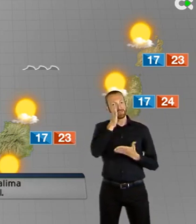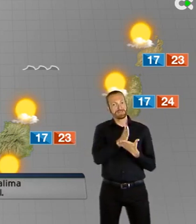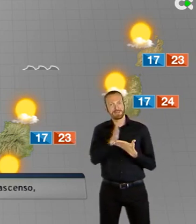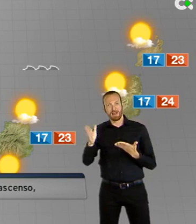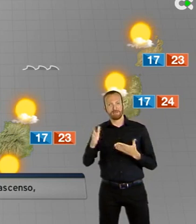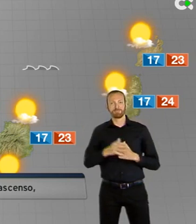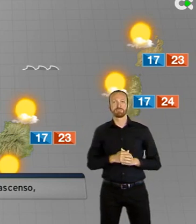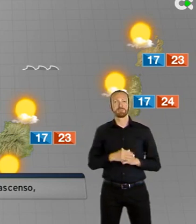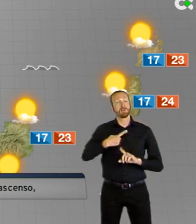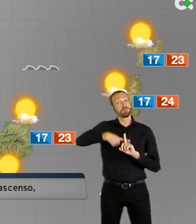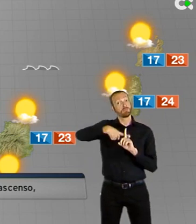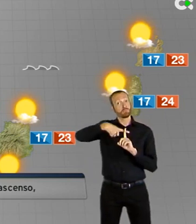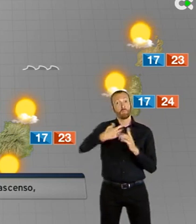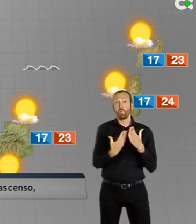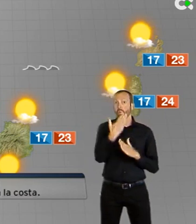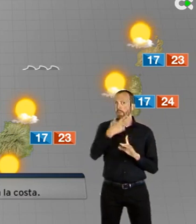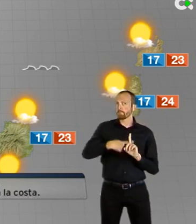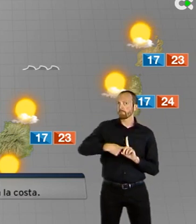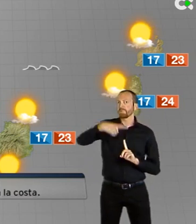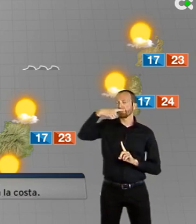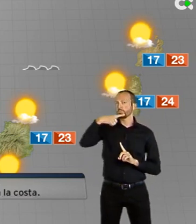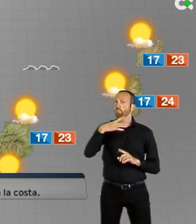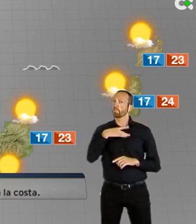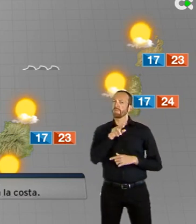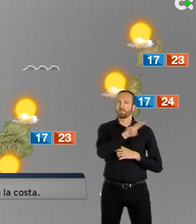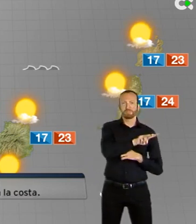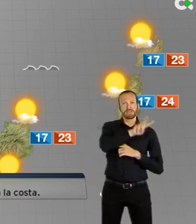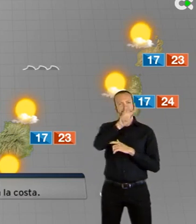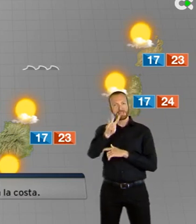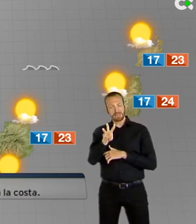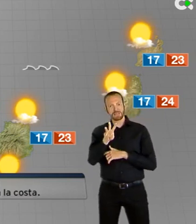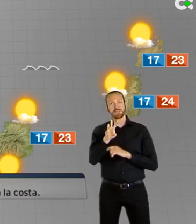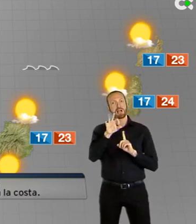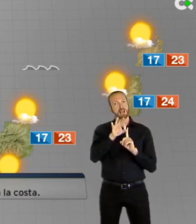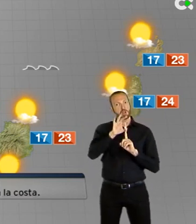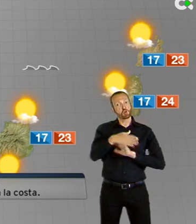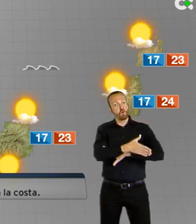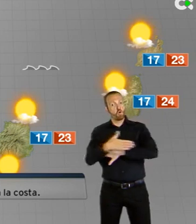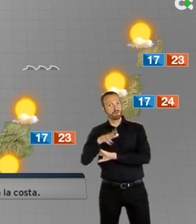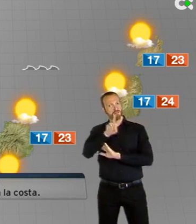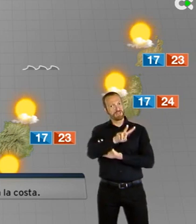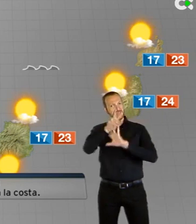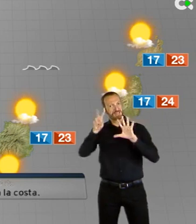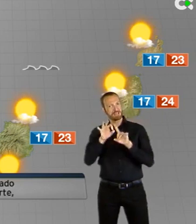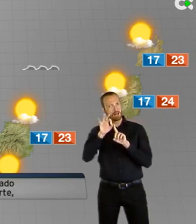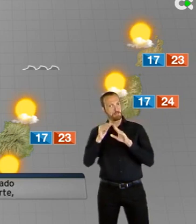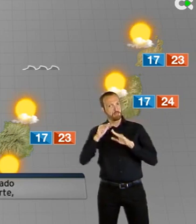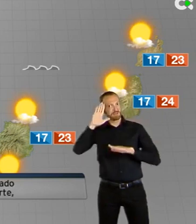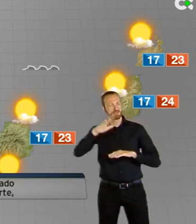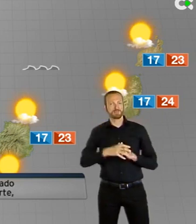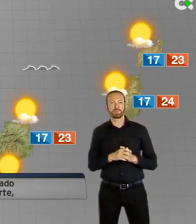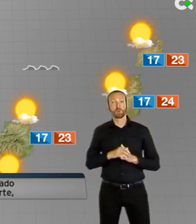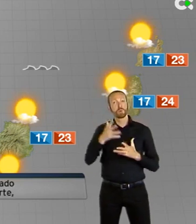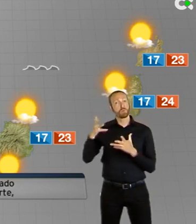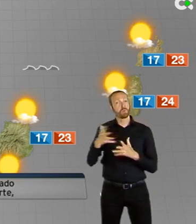oriental. Temperaturas diurnas en ascenso, máximas de entre 23 y algo más de 27 grados en la costa, y viento